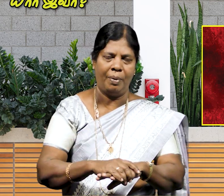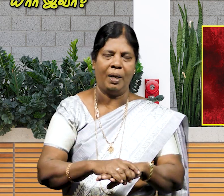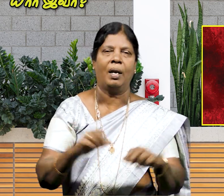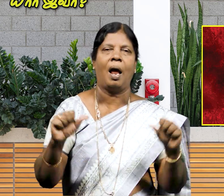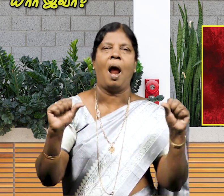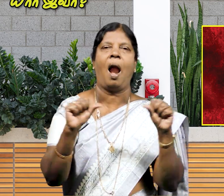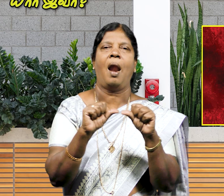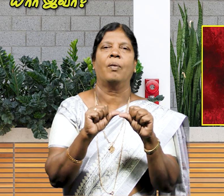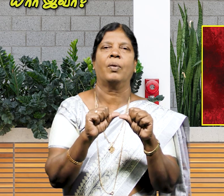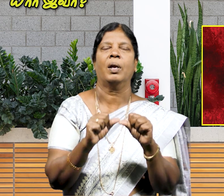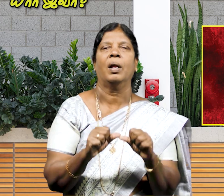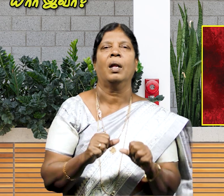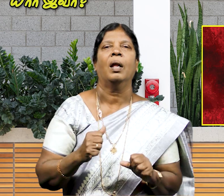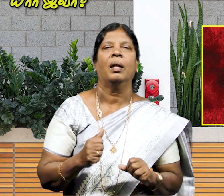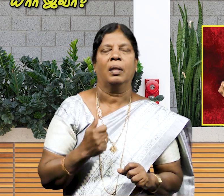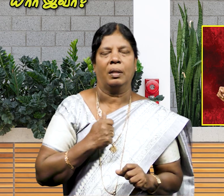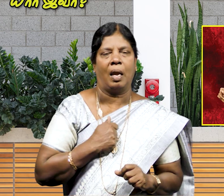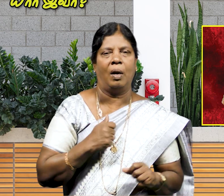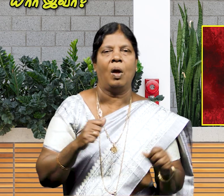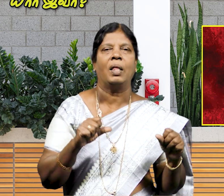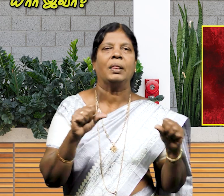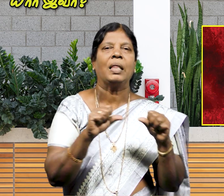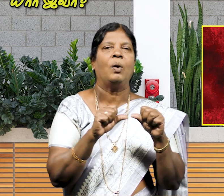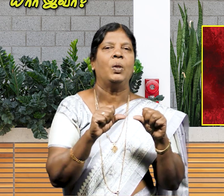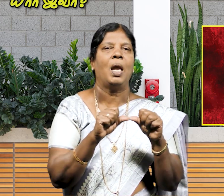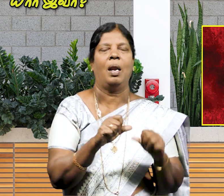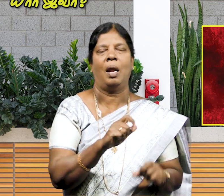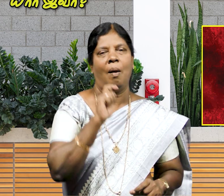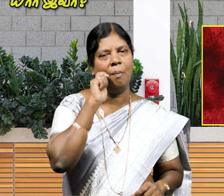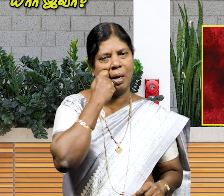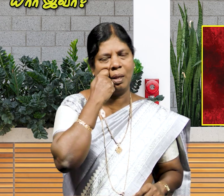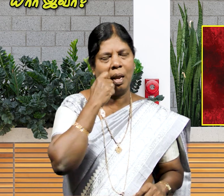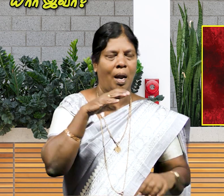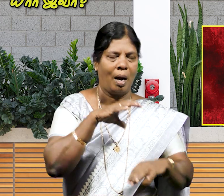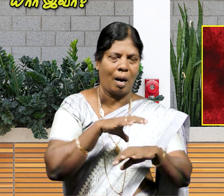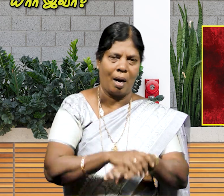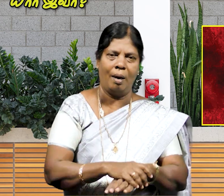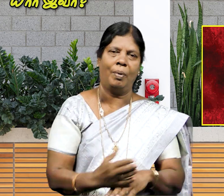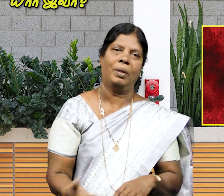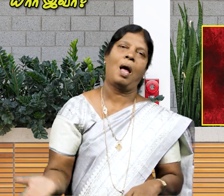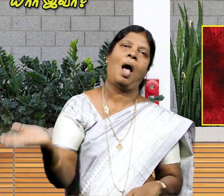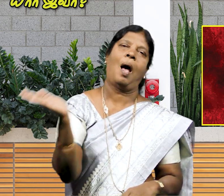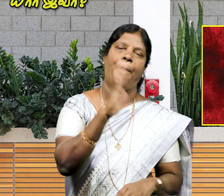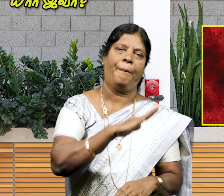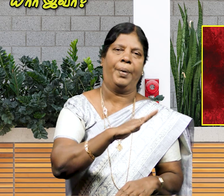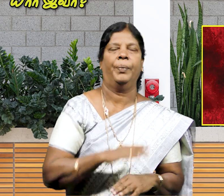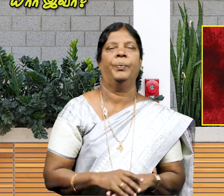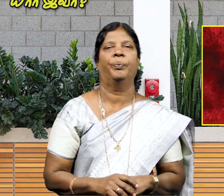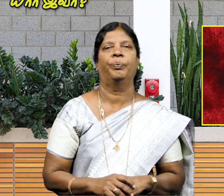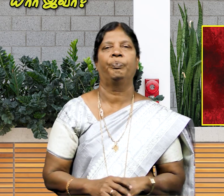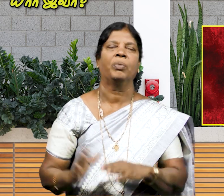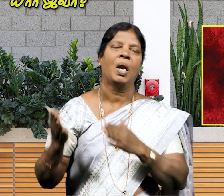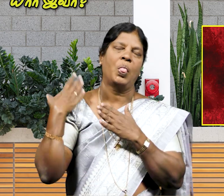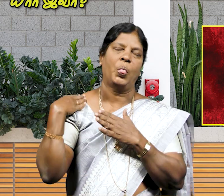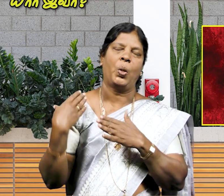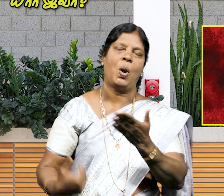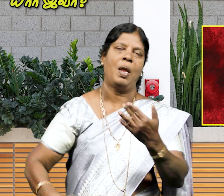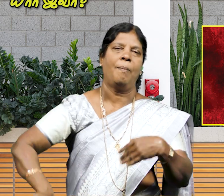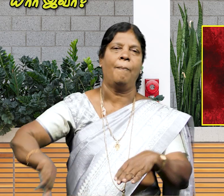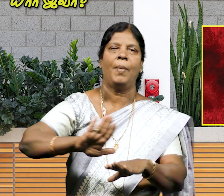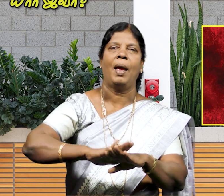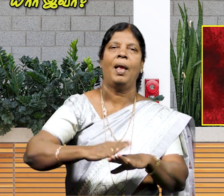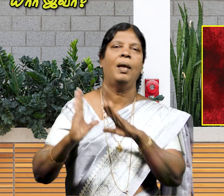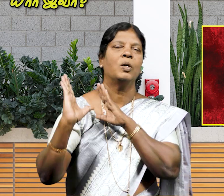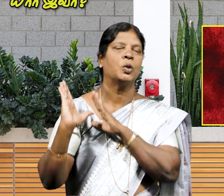கண்டுபிடிக்கிற அளவிற்கும் தேடுவதற்கு தகுதியானவர்கள். கண்டுபிடித்ததற்கு அப்புறமாக